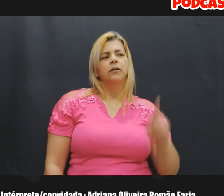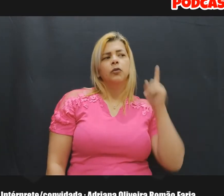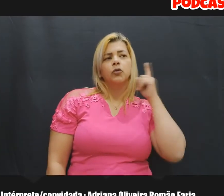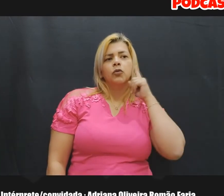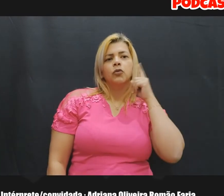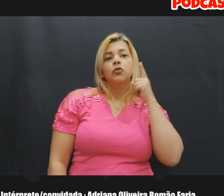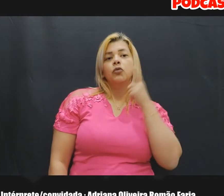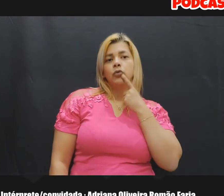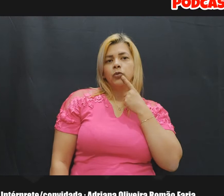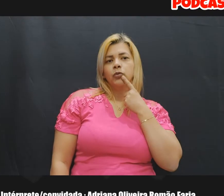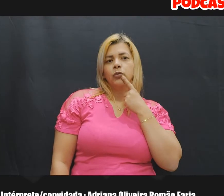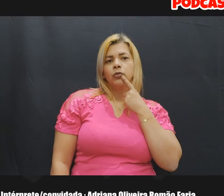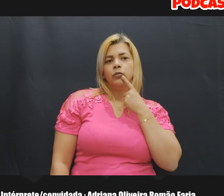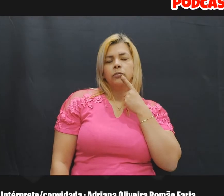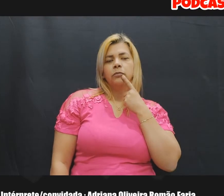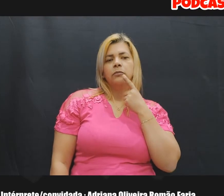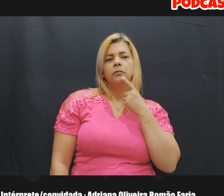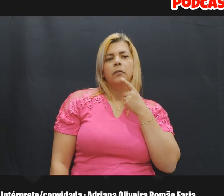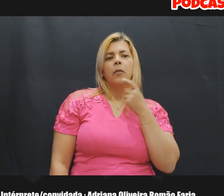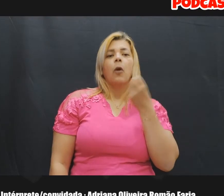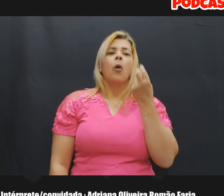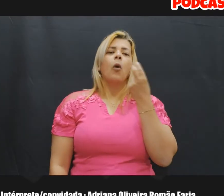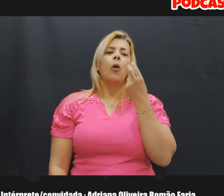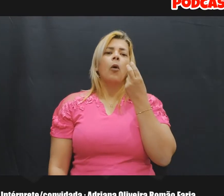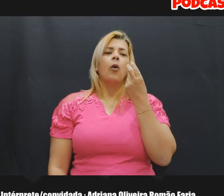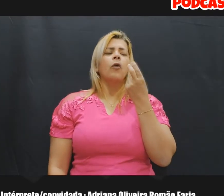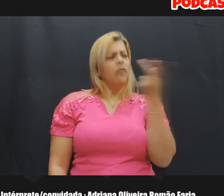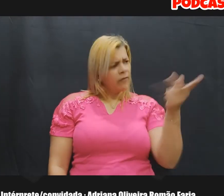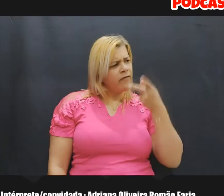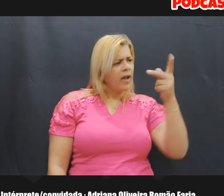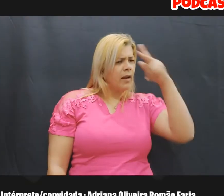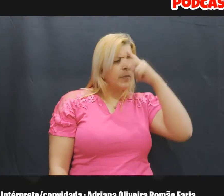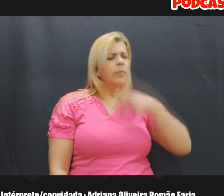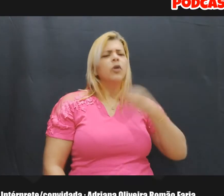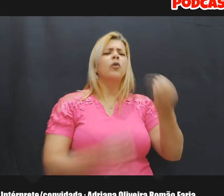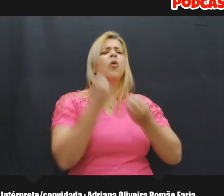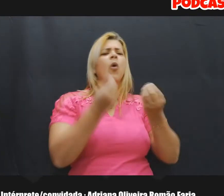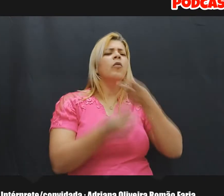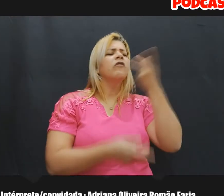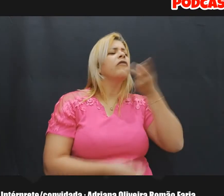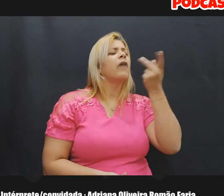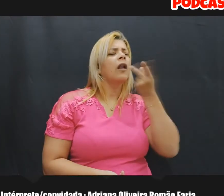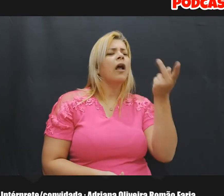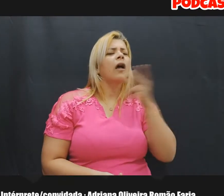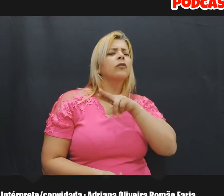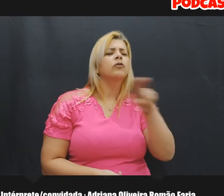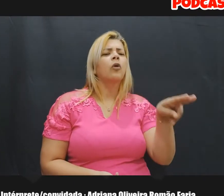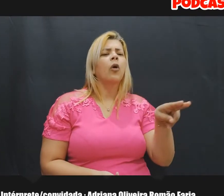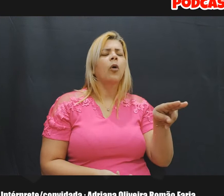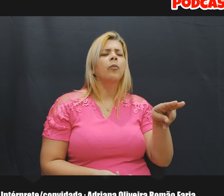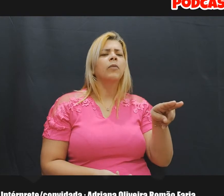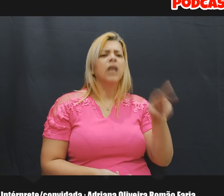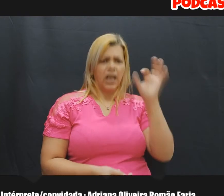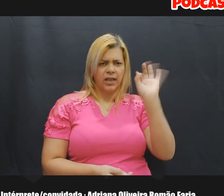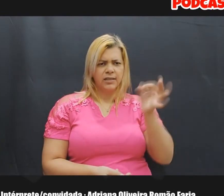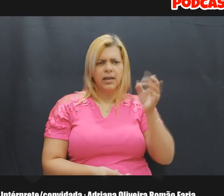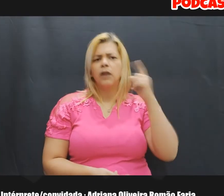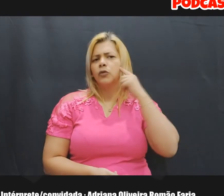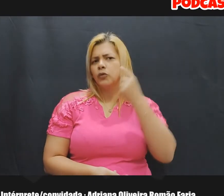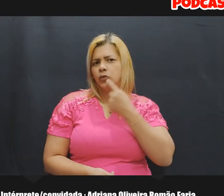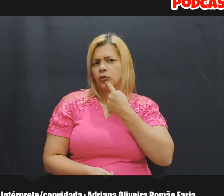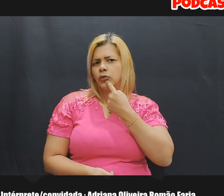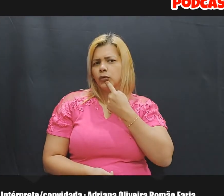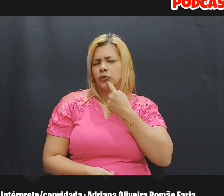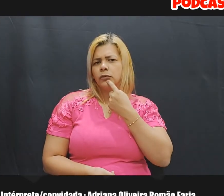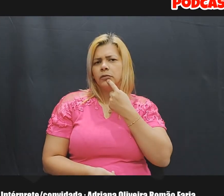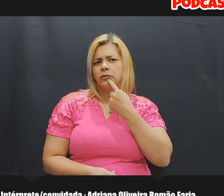de surdo, né? Fala pra gente, por favor, como que é o termo correto, se é correto falar surdo, se é correto usar